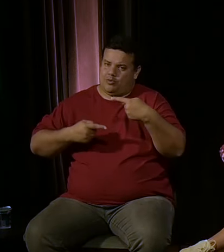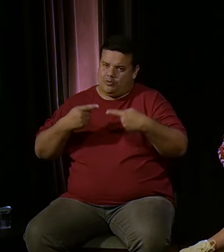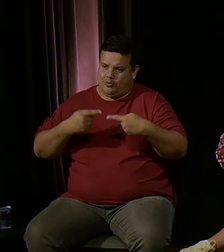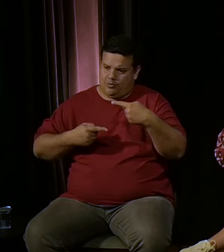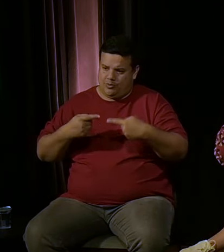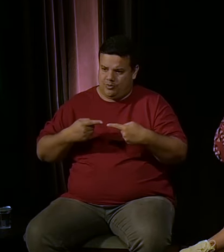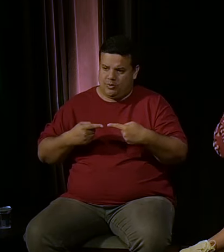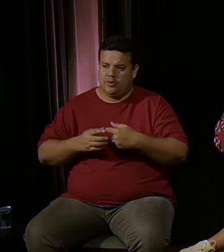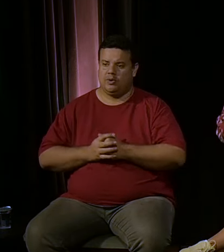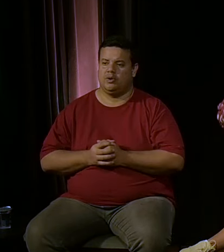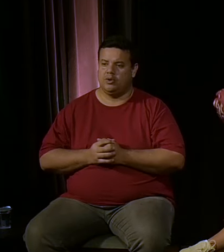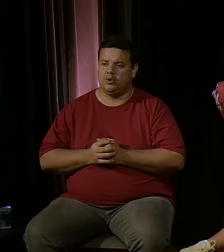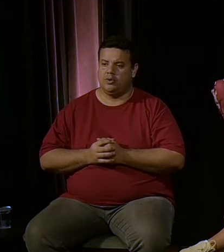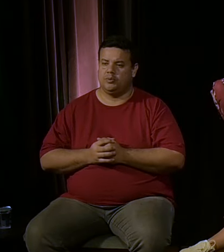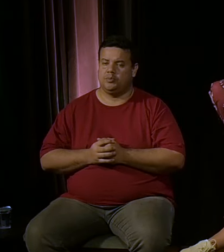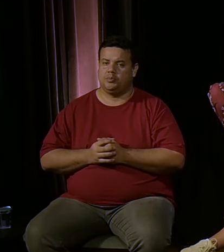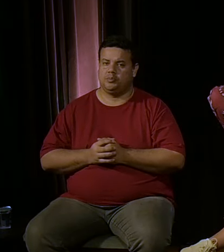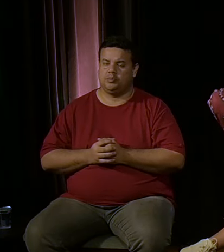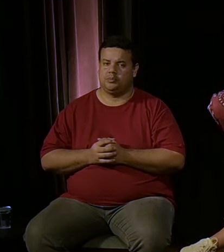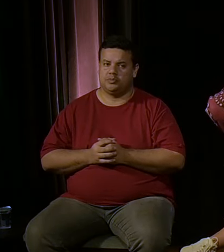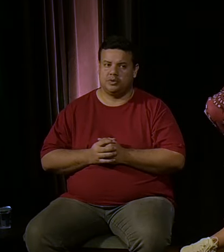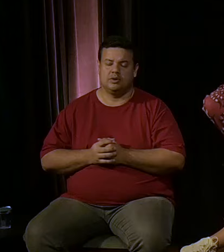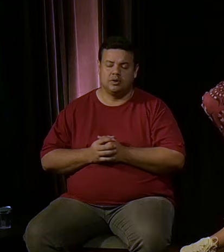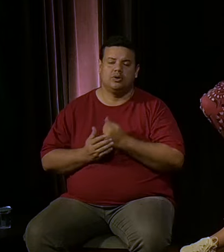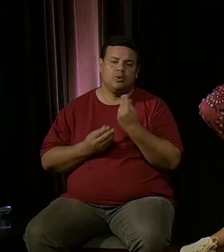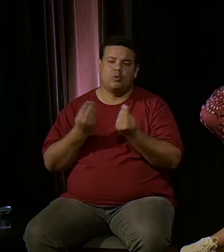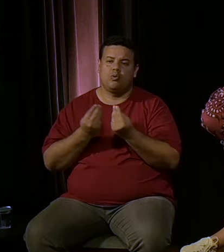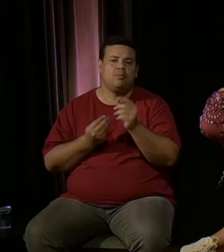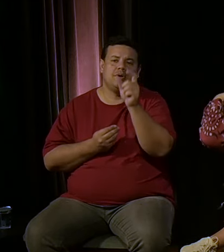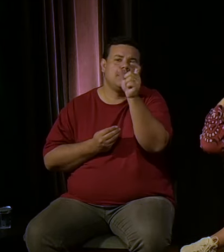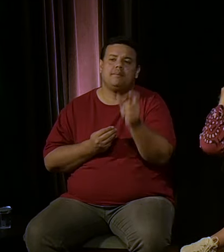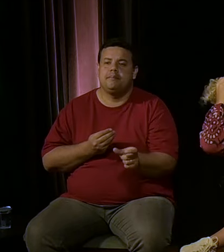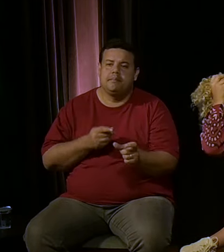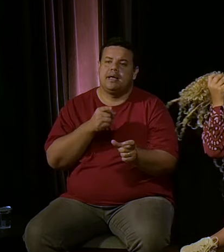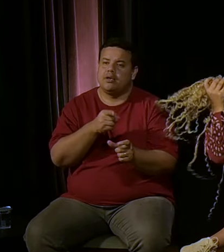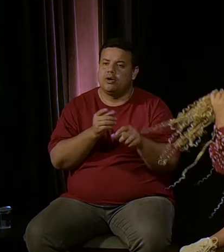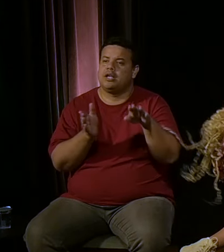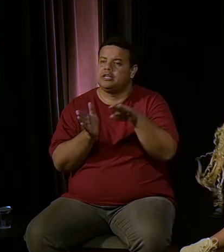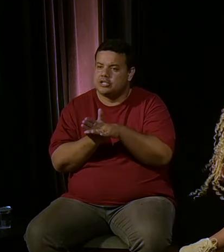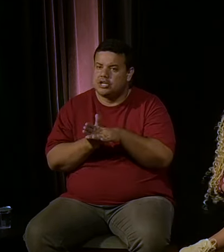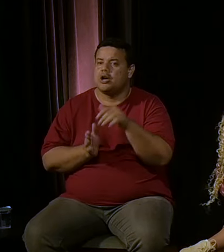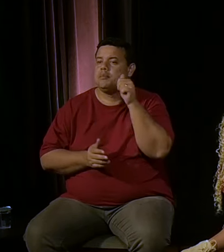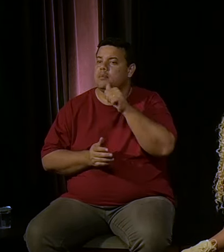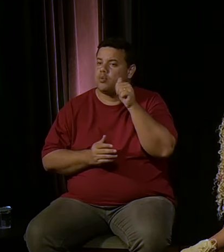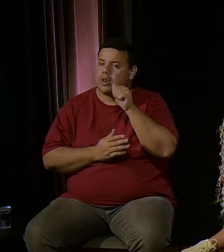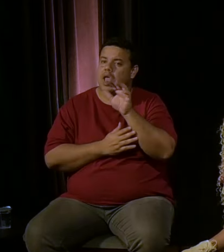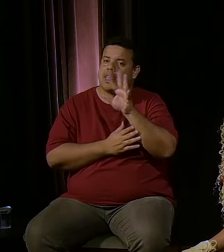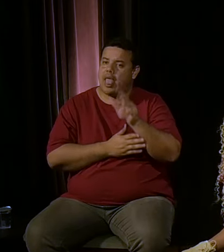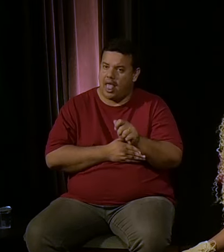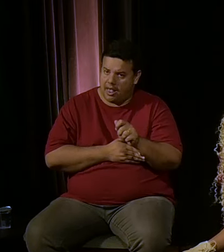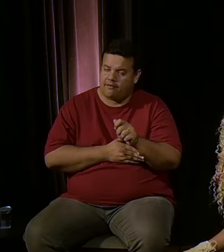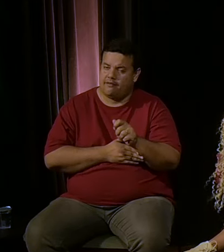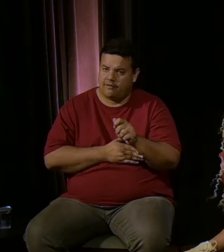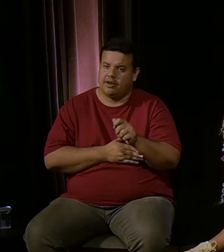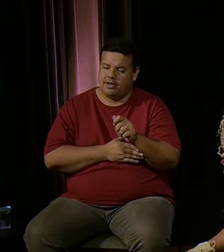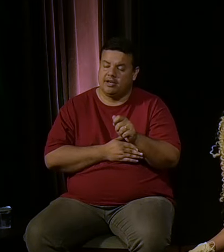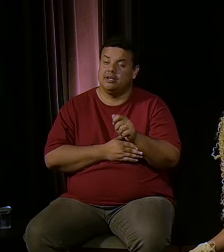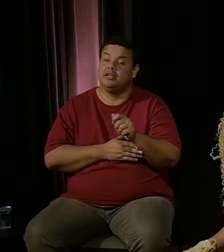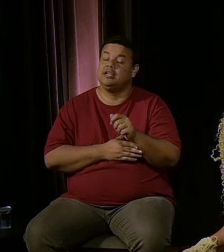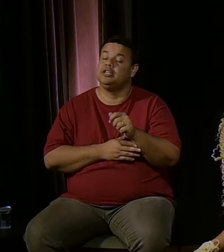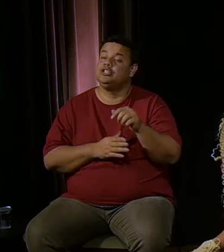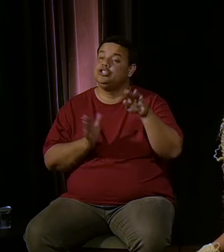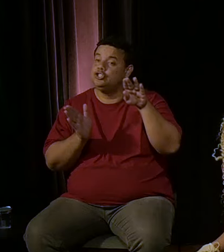com essa personagem que chega uma mulher africana e que se coloca no